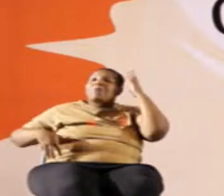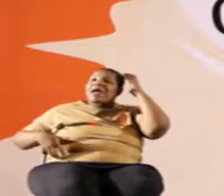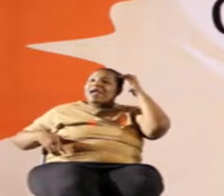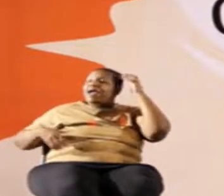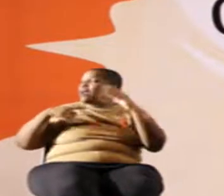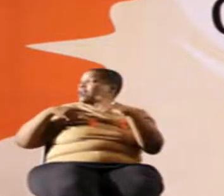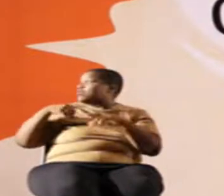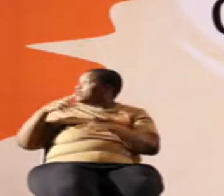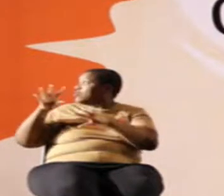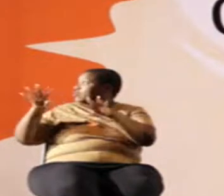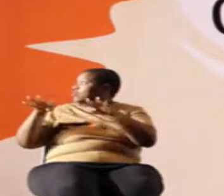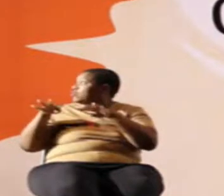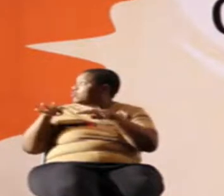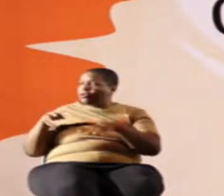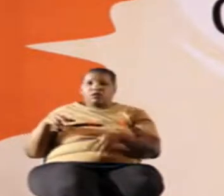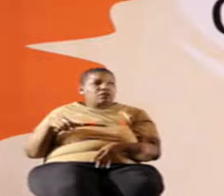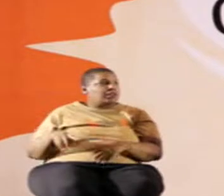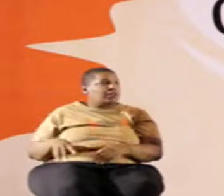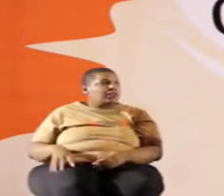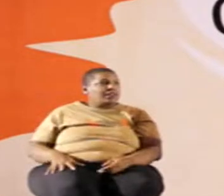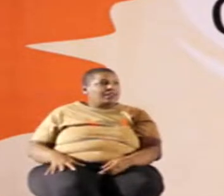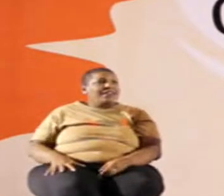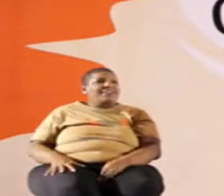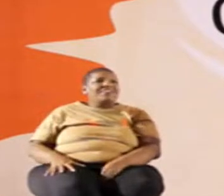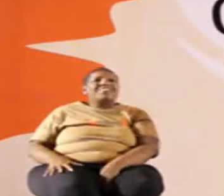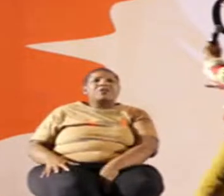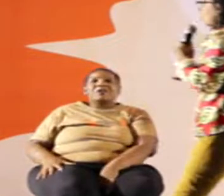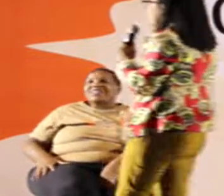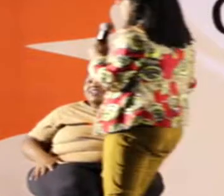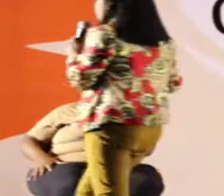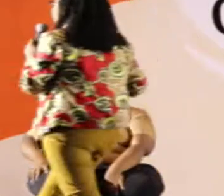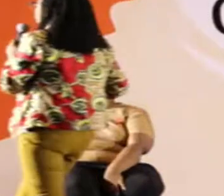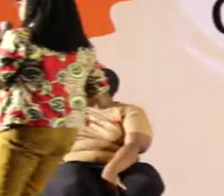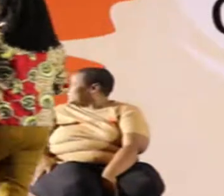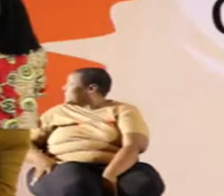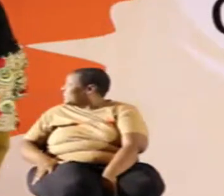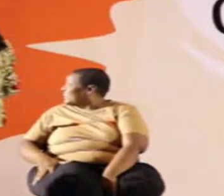é? Eu vou chegar perto, porque minha leitura é ruim. Tatiana, me desculpa.